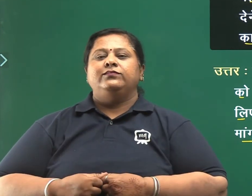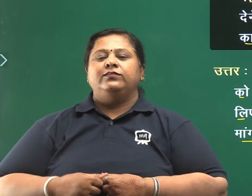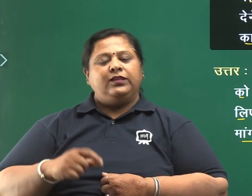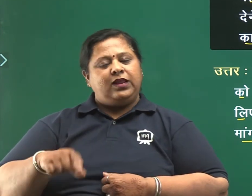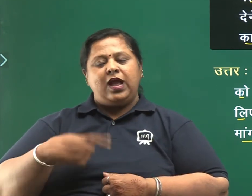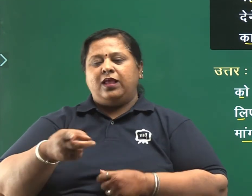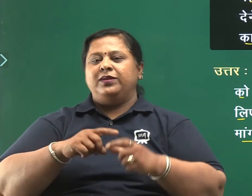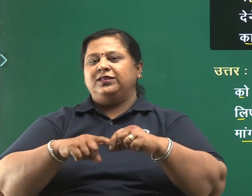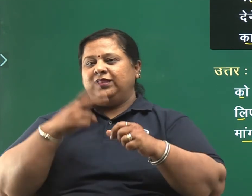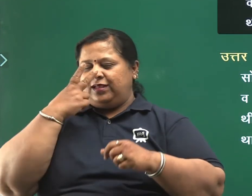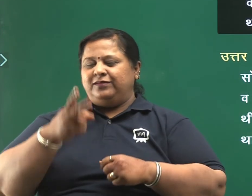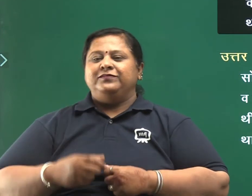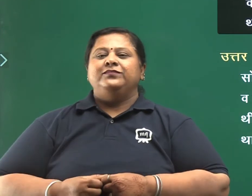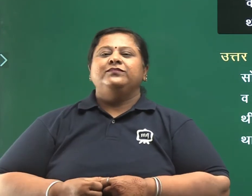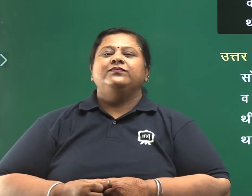आगे का प्रश्न देखते हैं।